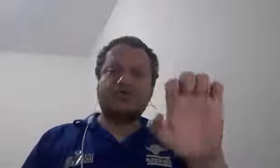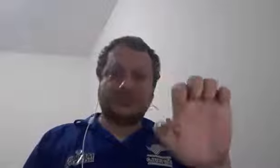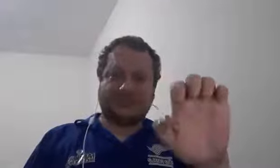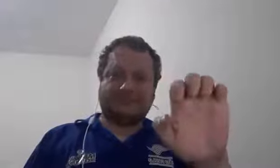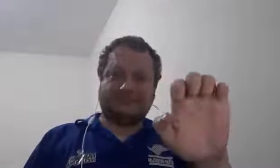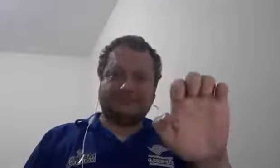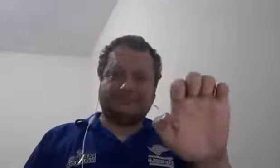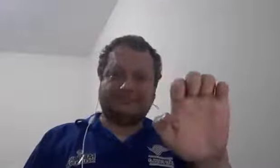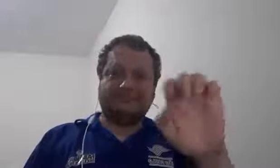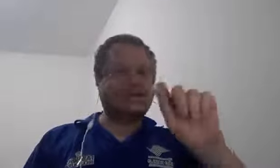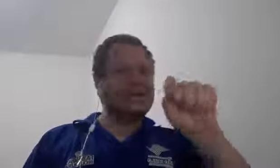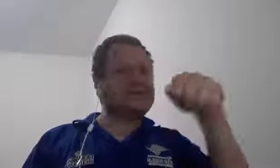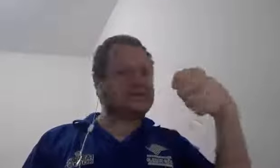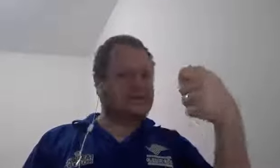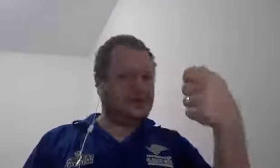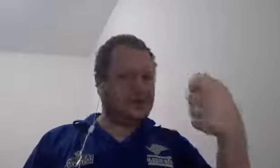Saúde. Sinal.